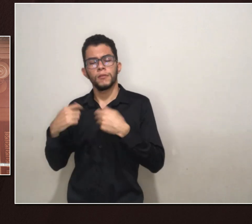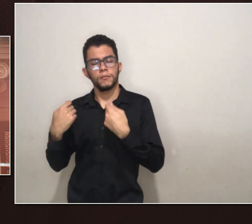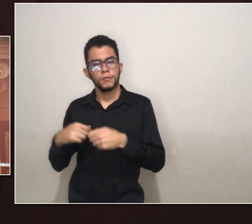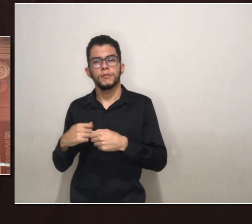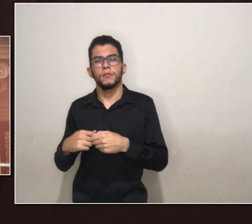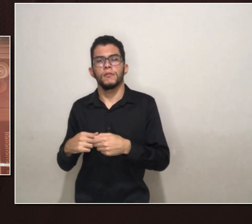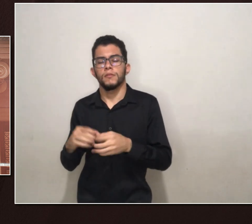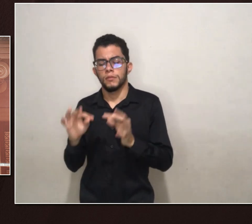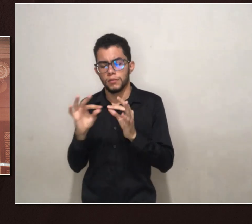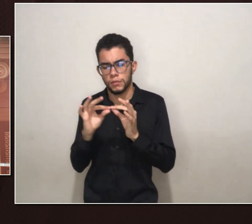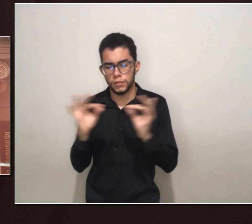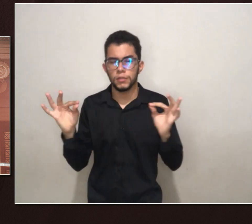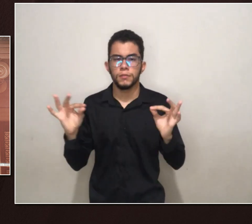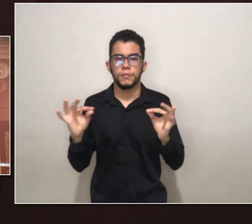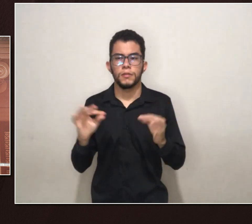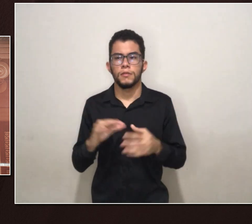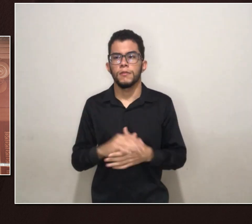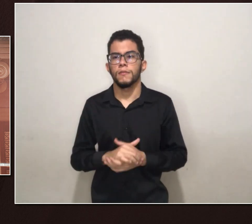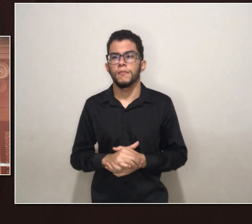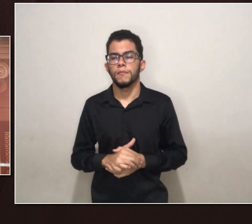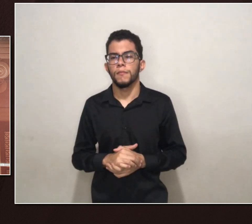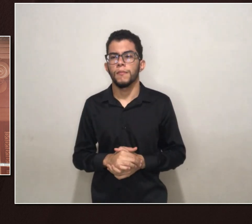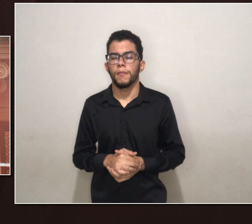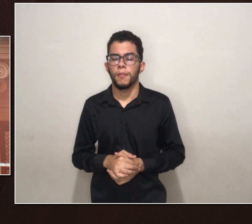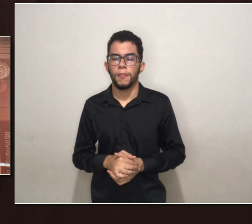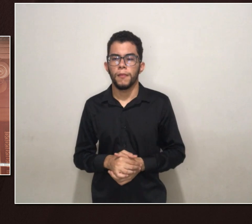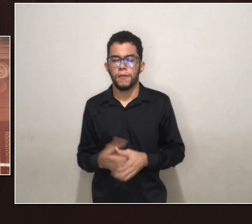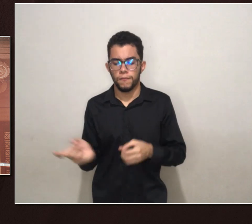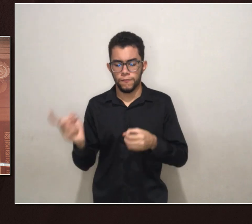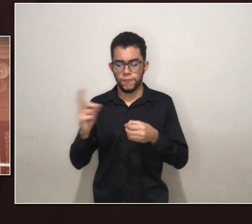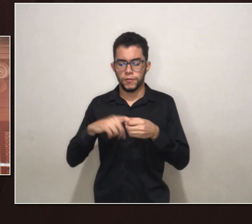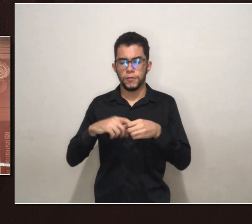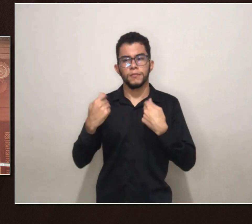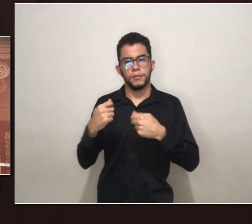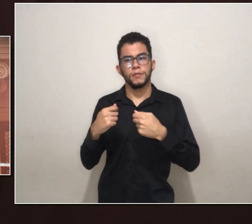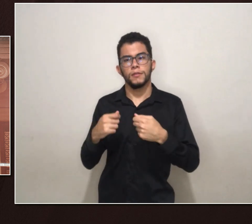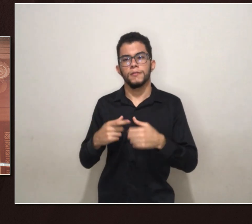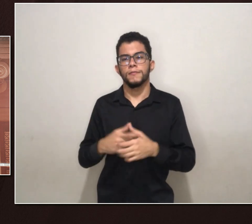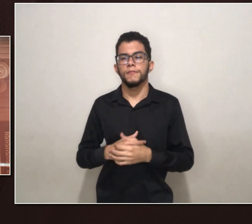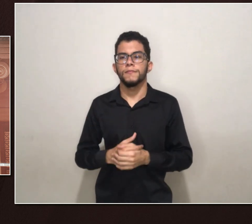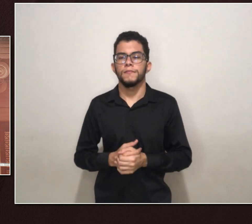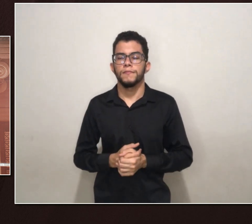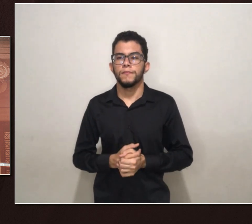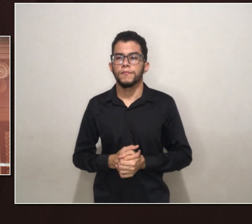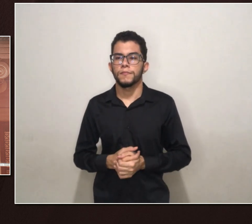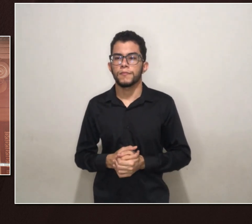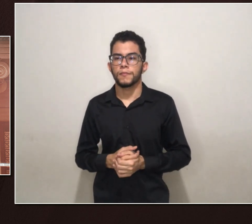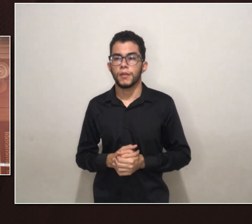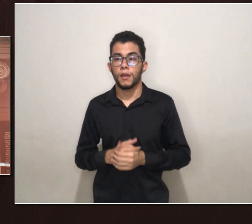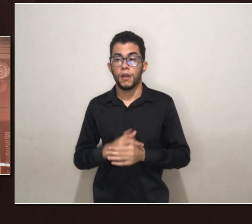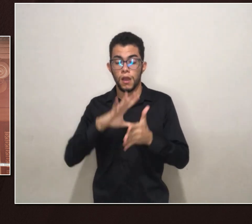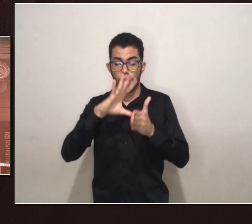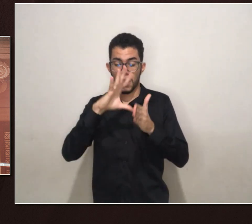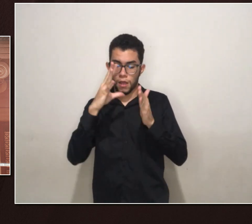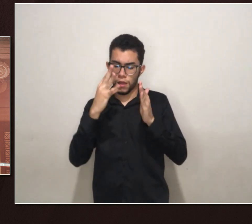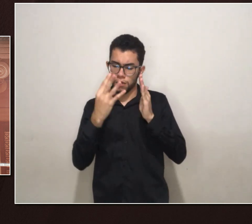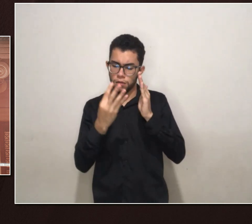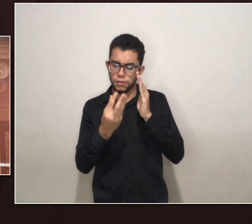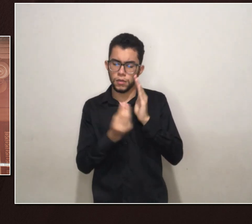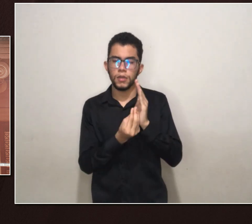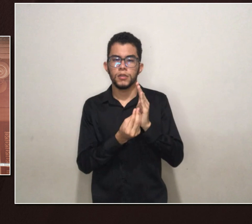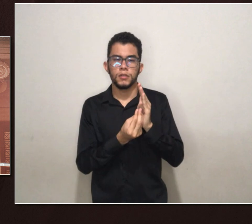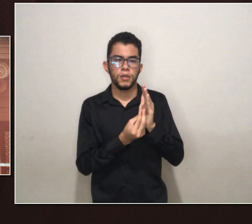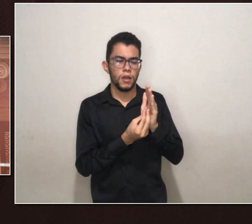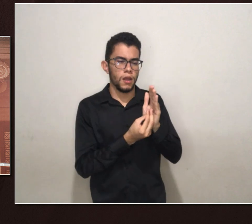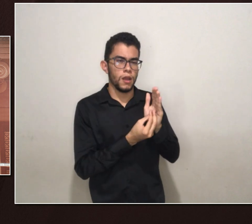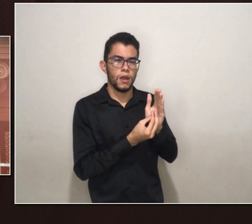Deus. Vamos voltar para a simplicidade, queridos irmãos. A igreja é um organismo vivo e, como